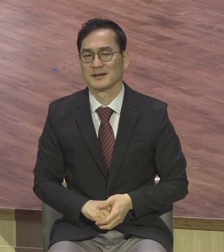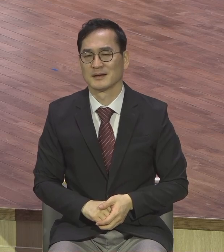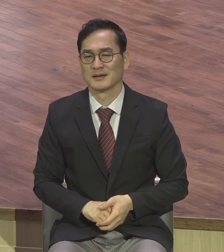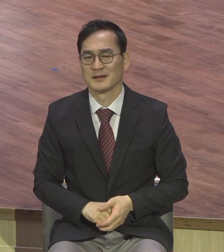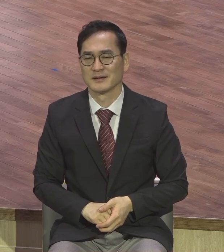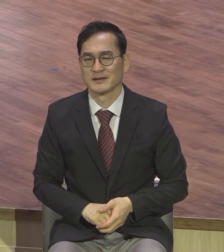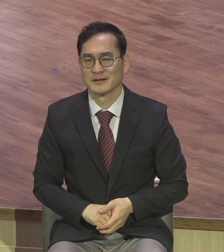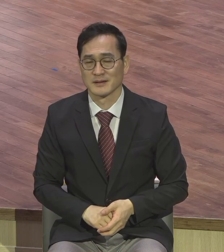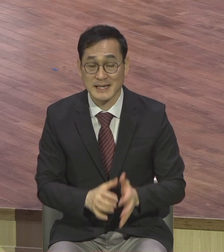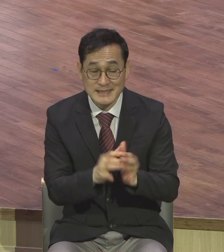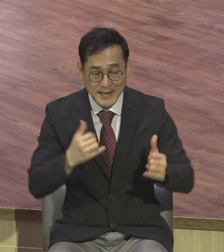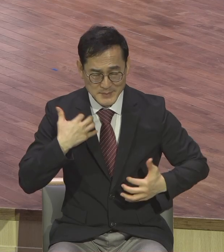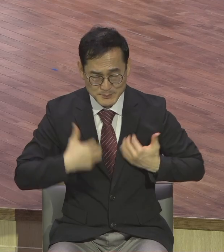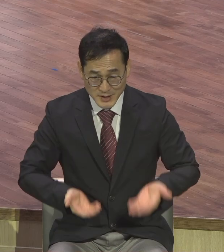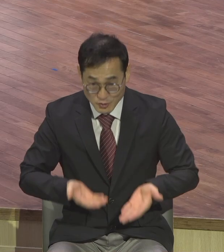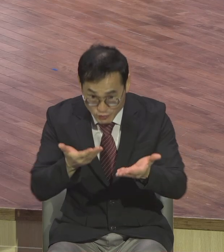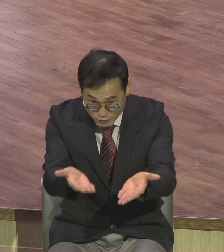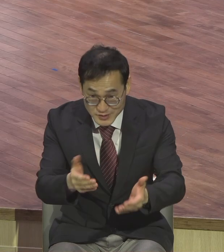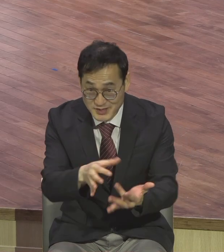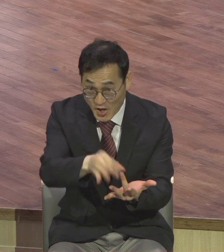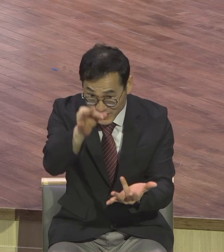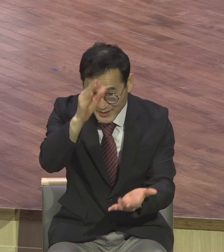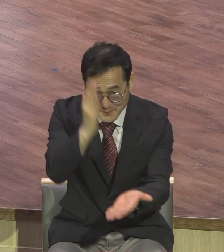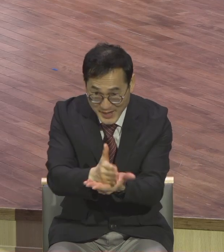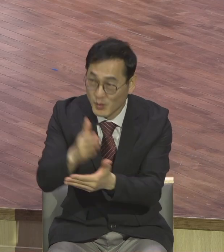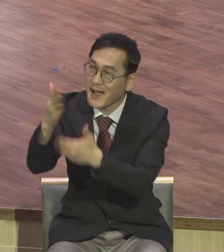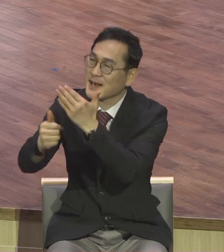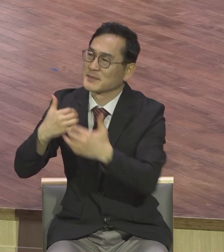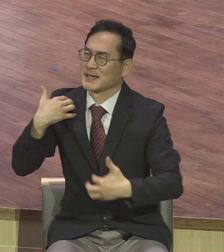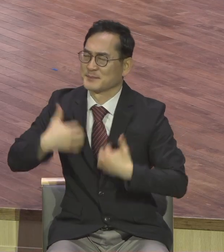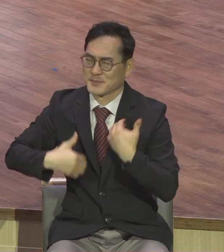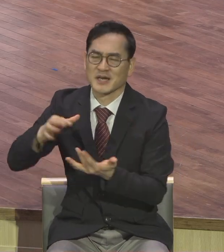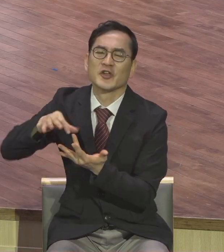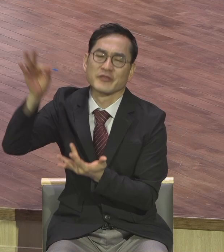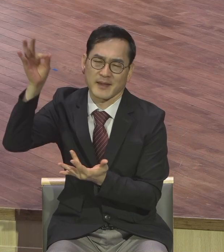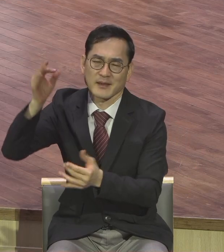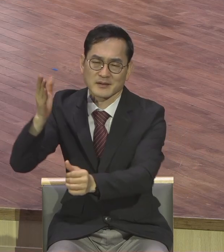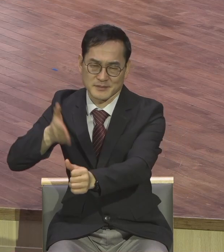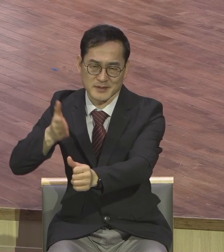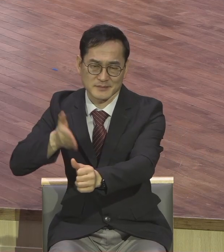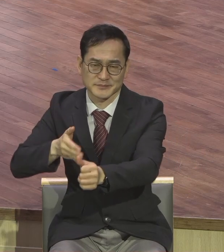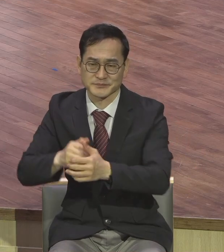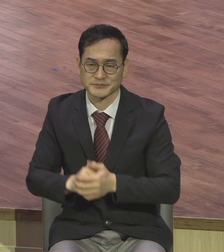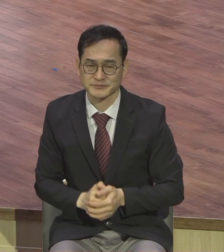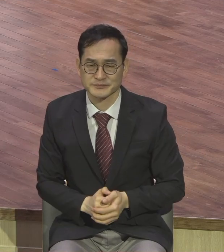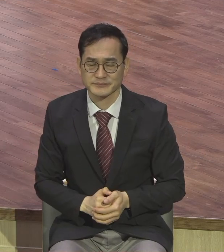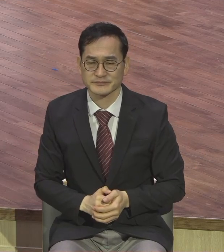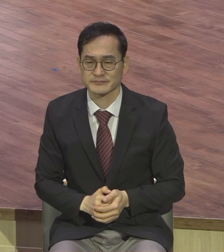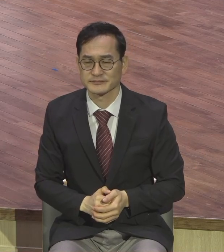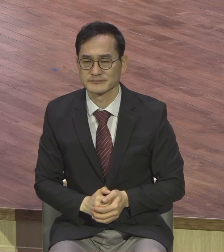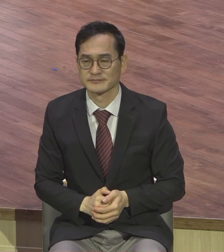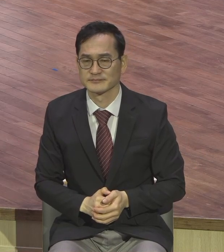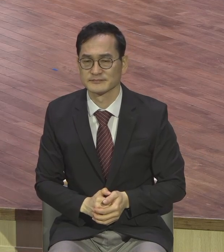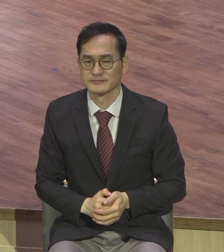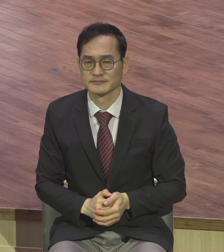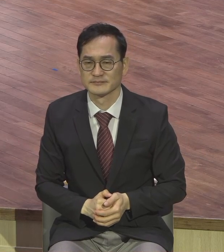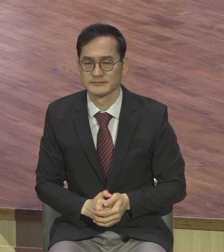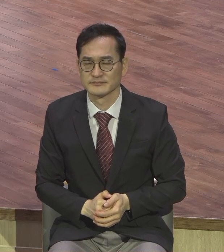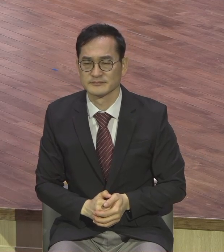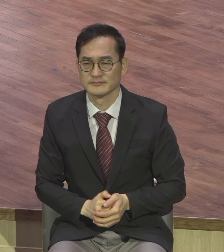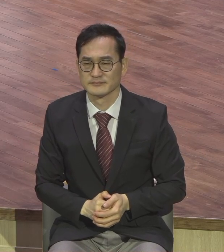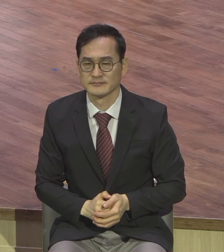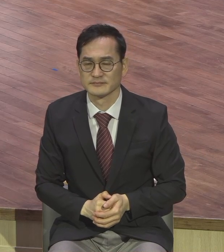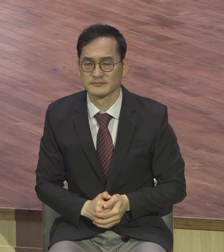바랍니다. 하나님을 기쁘게 이것은 내 신앙 양심으로 하나님 앞에서 바른 것이다라고 할 때는 가족도 필요